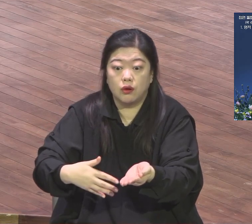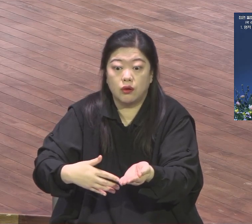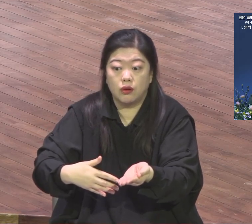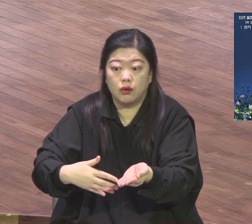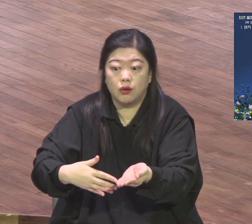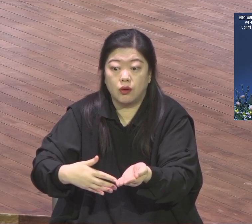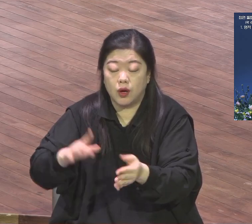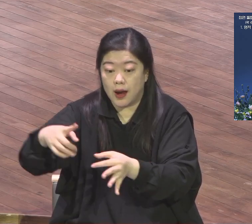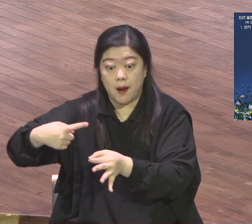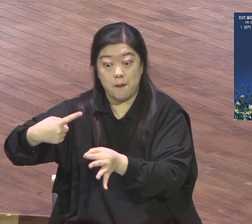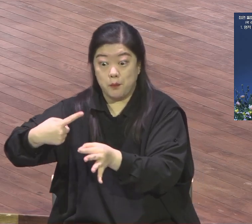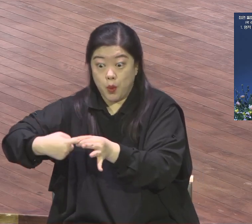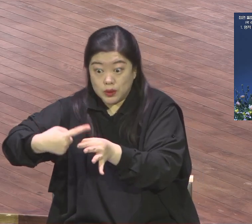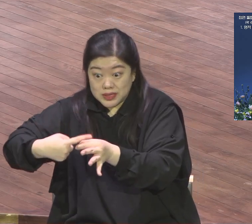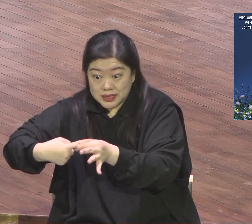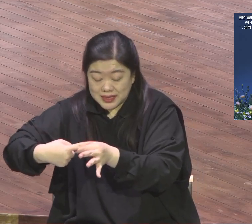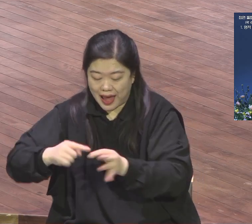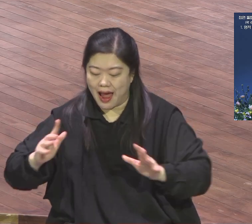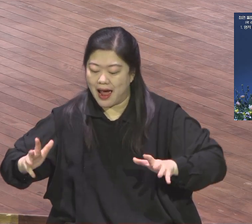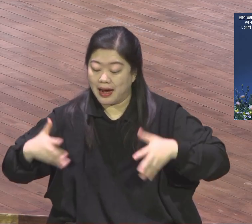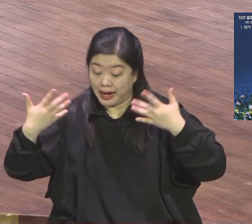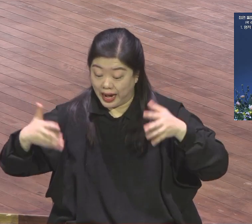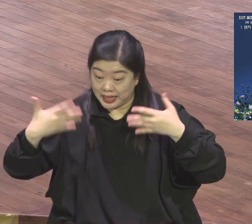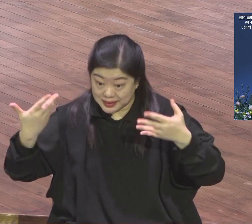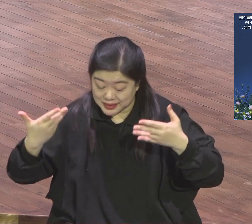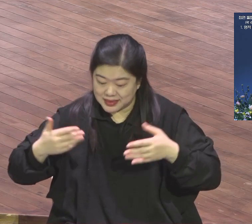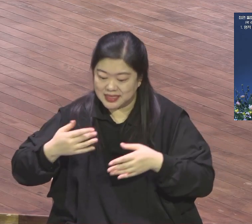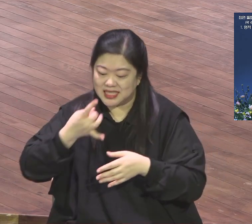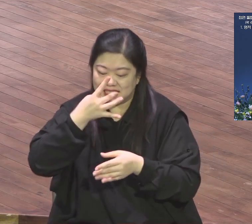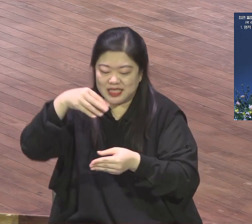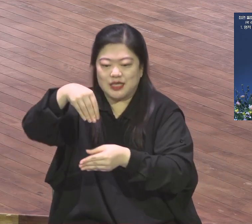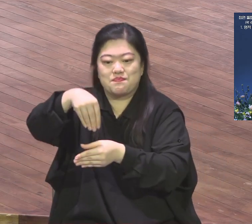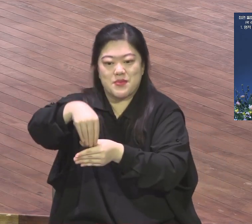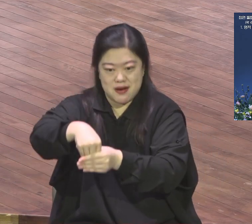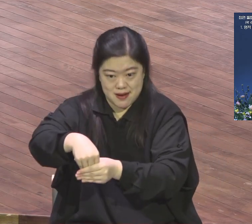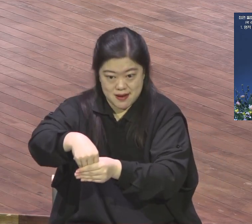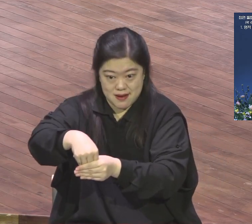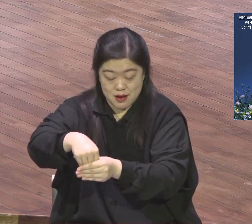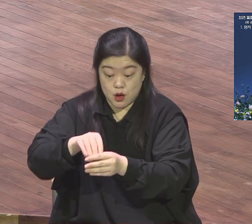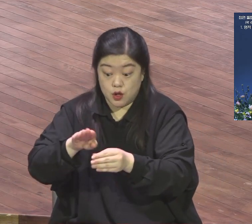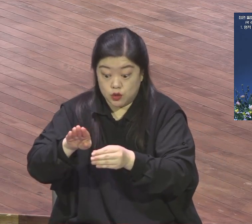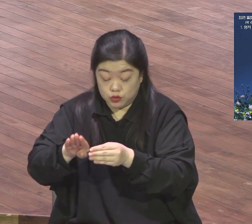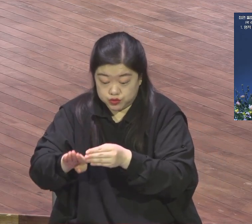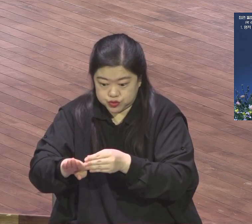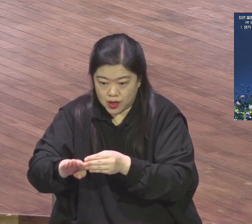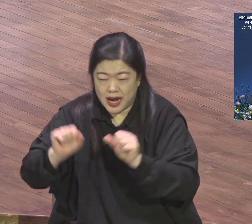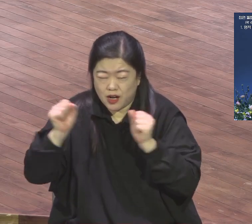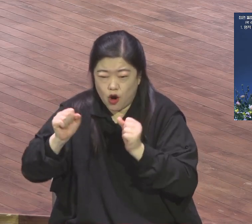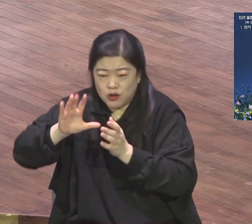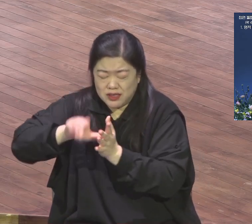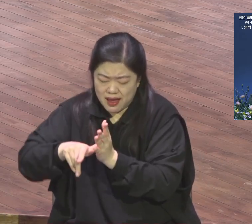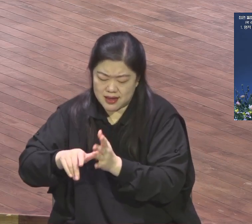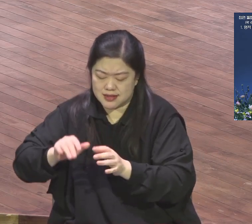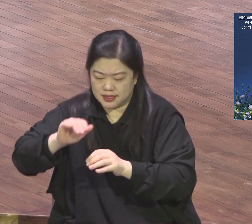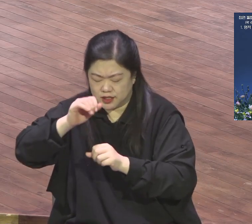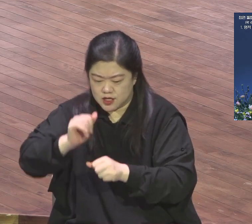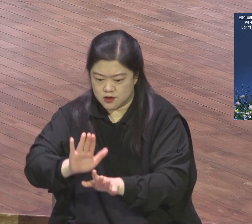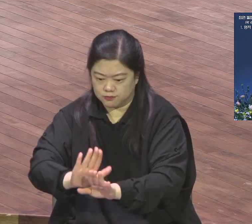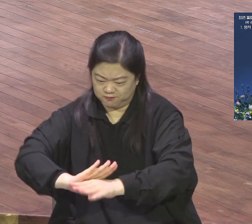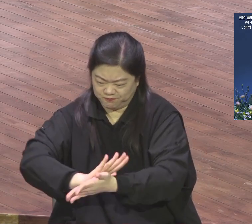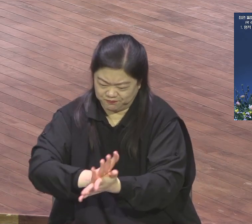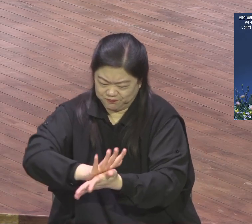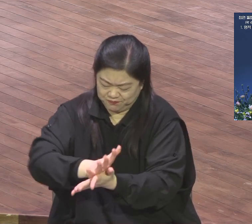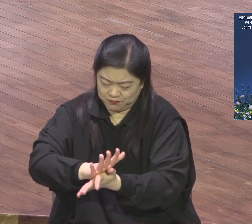보리는요. 가을에 파종해서 추운 겨울에 그 추위와 싸우면서 고통을 겪는 동안에 그 속에